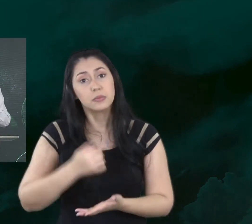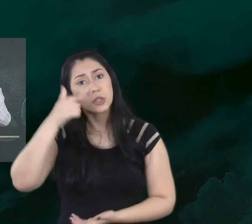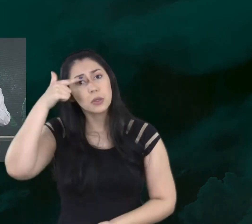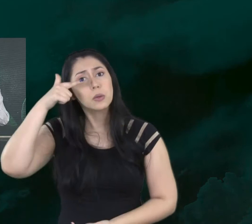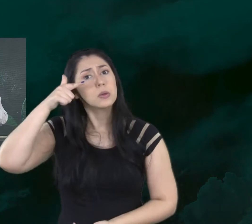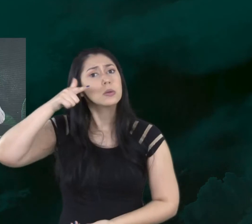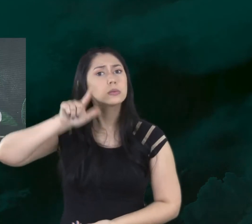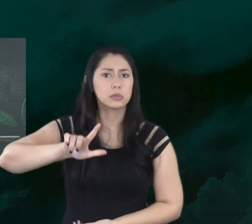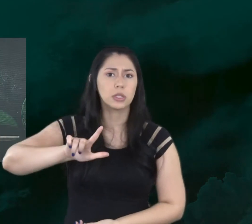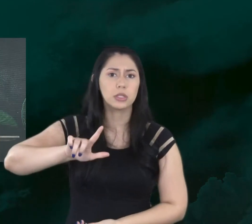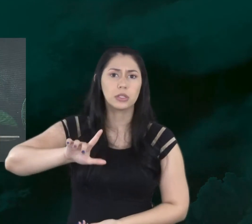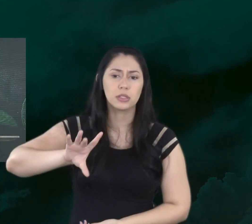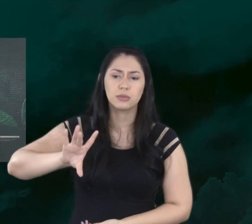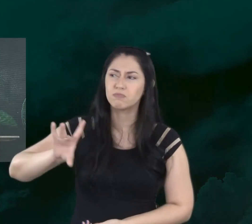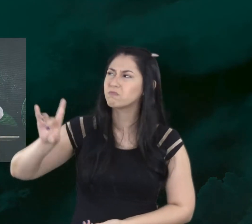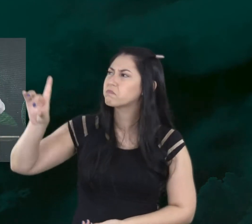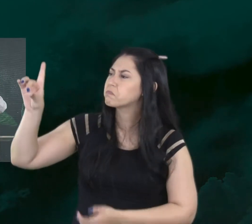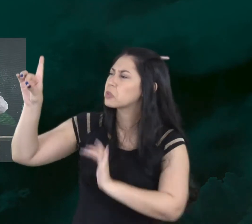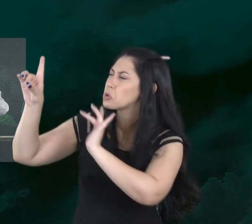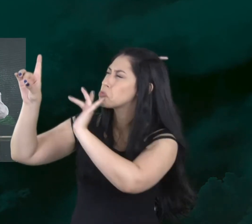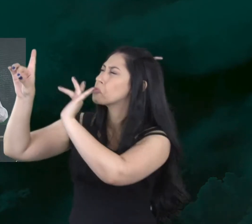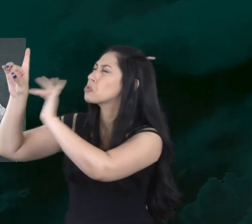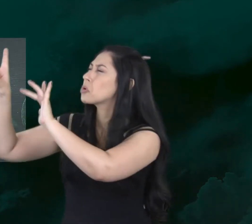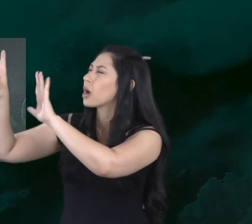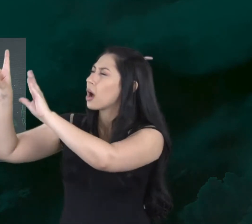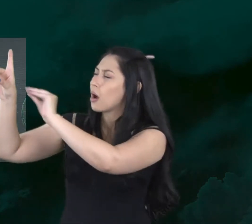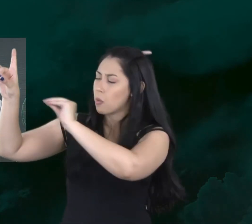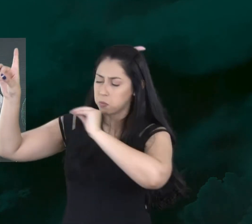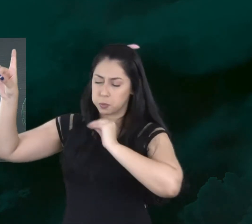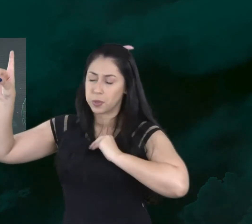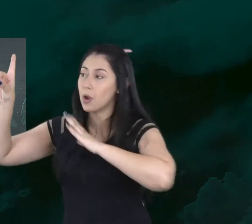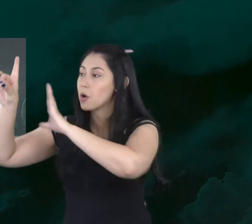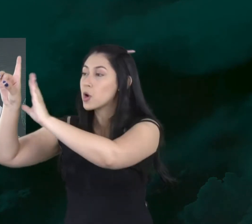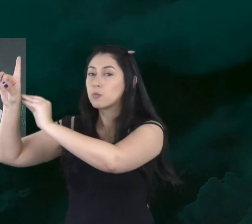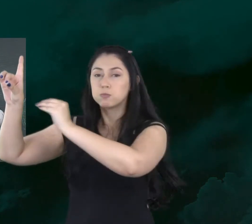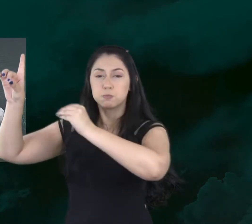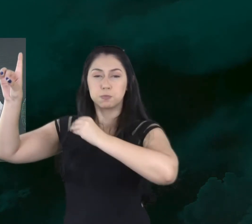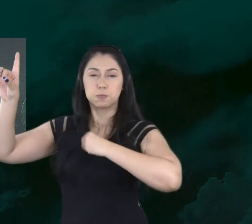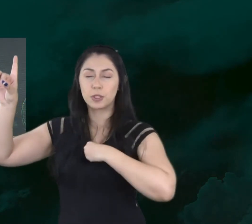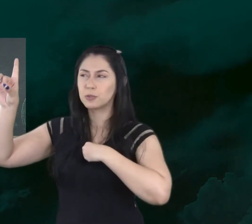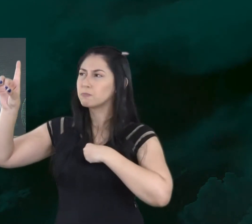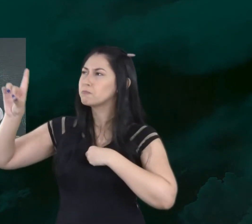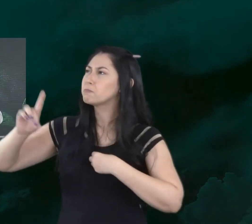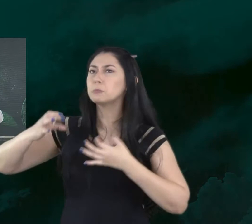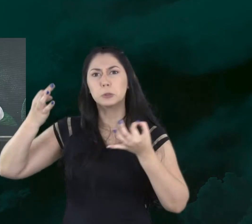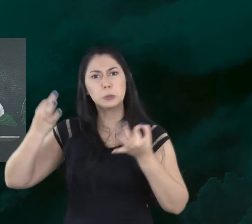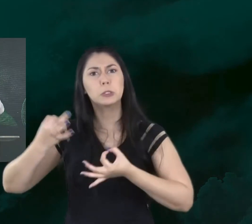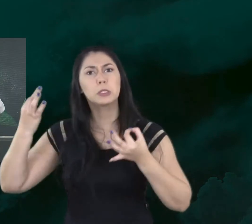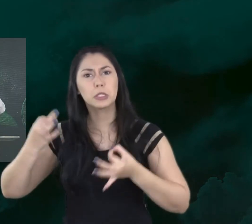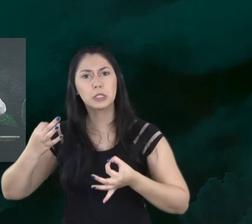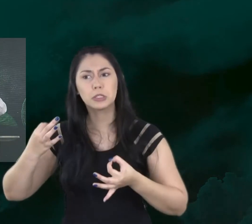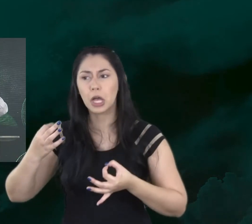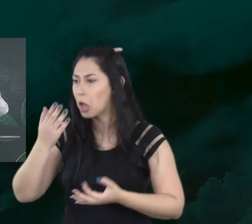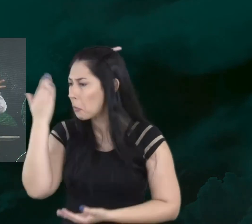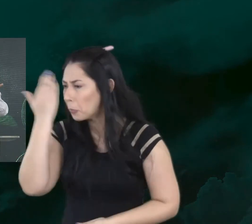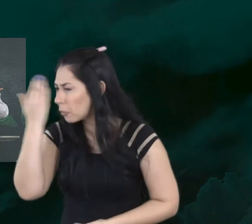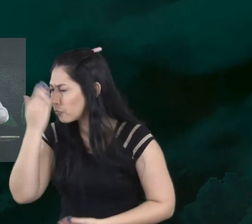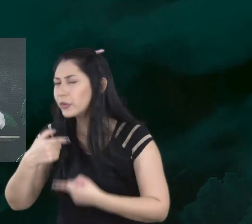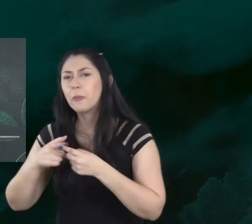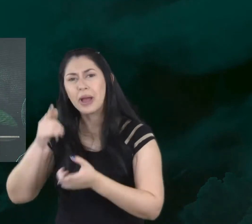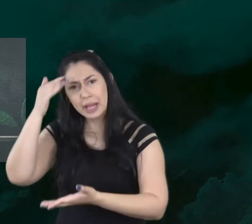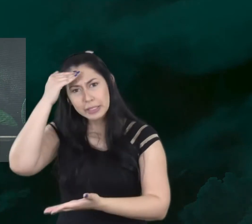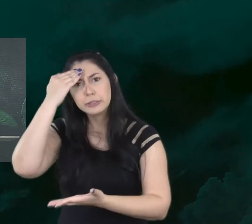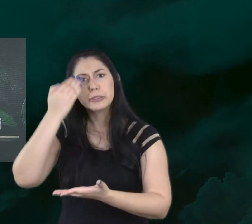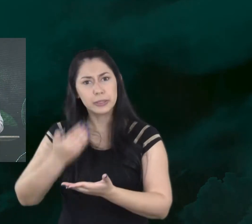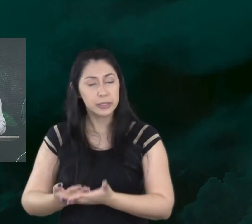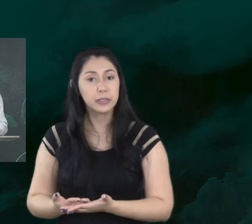consegue fazer você ter acesso às coisas invisíveis, a convicção das coisas que não se não veem.